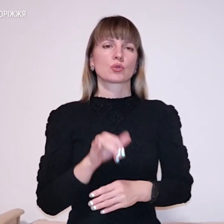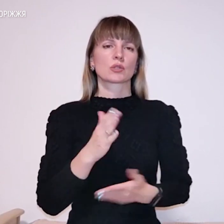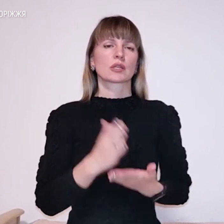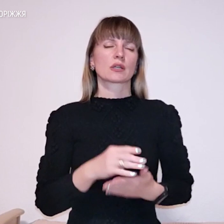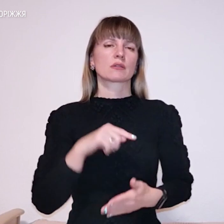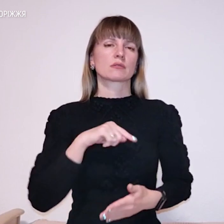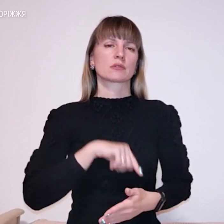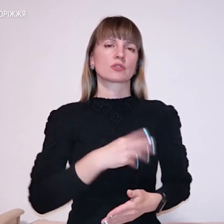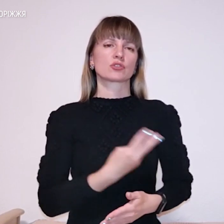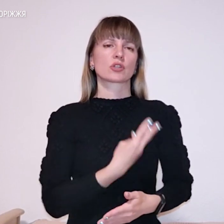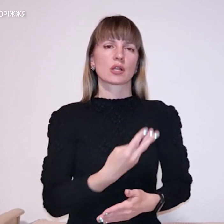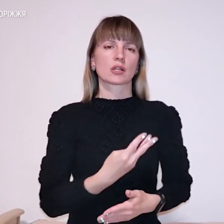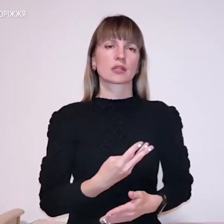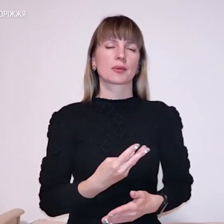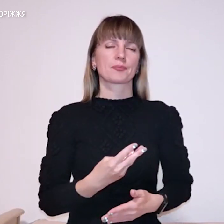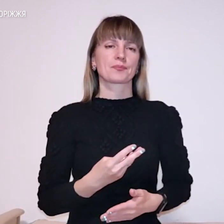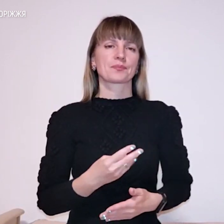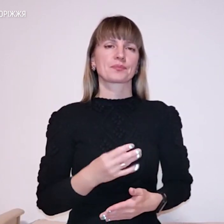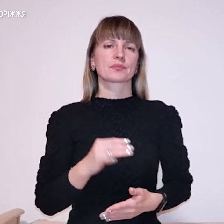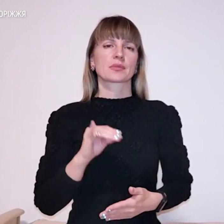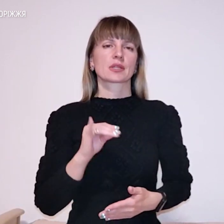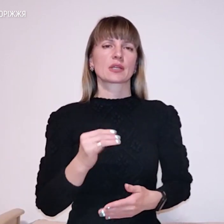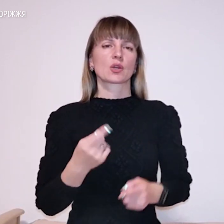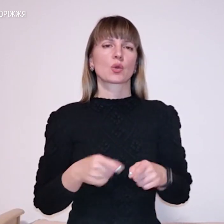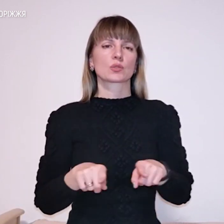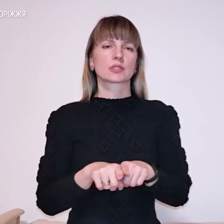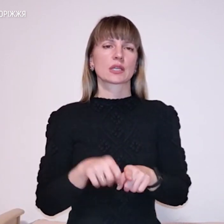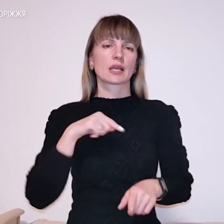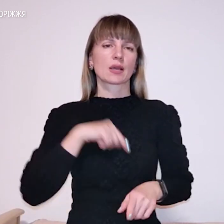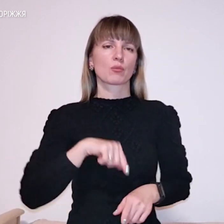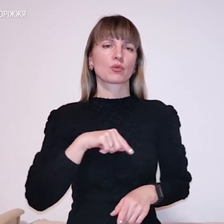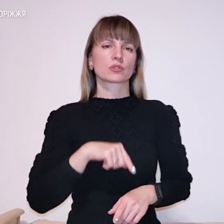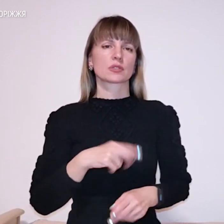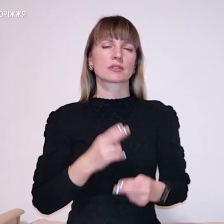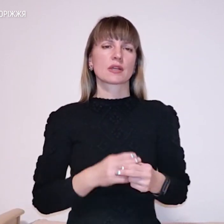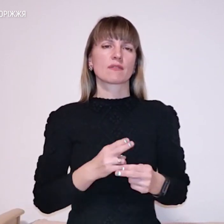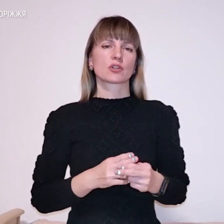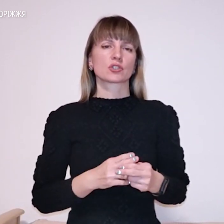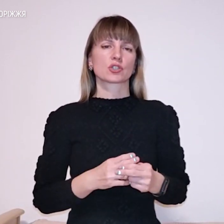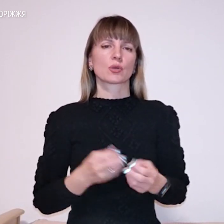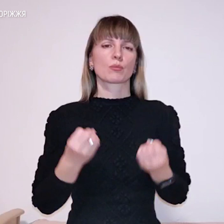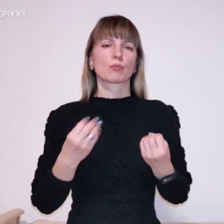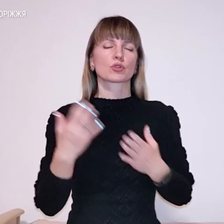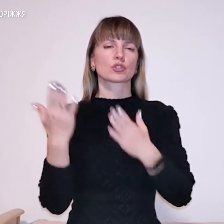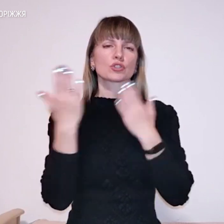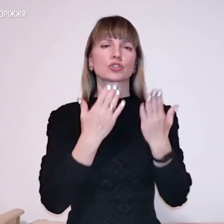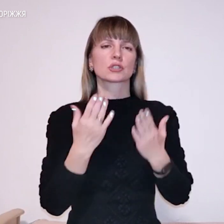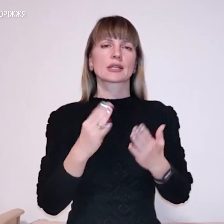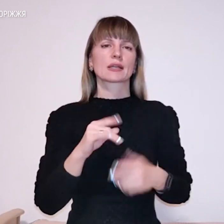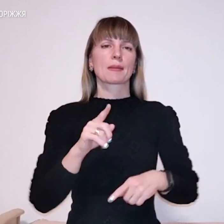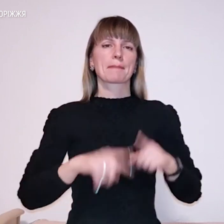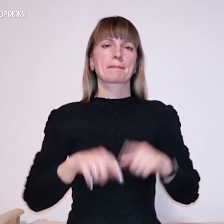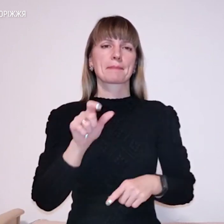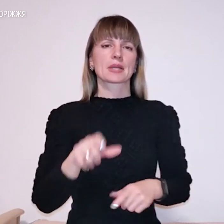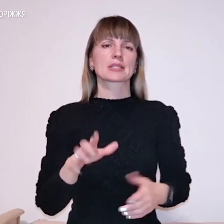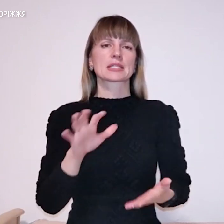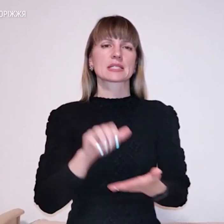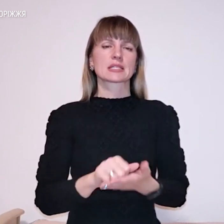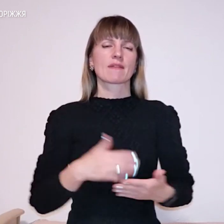і сили, і натхнення, і оці такі емоції заважають просто читати. І батьки зайняті волонтерською